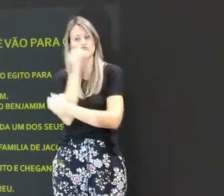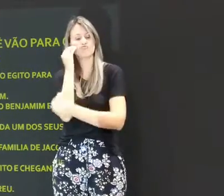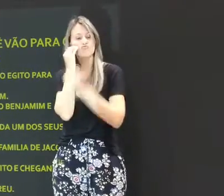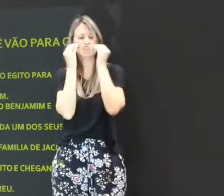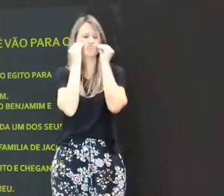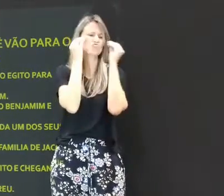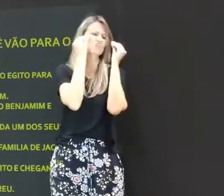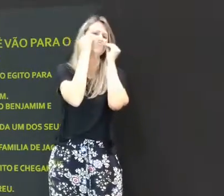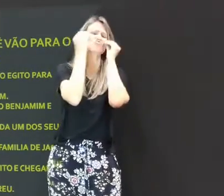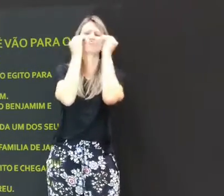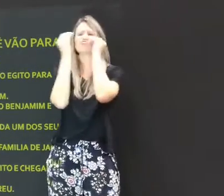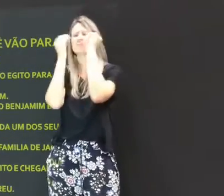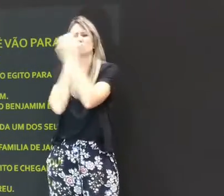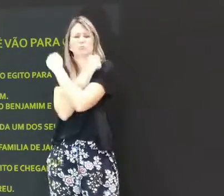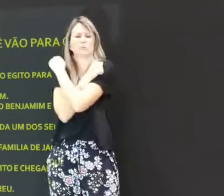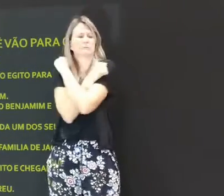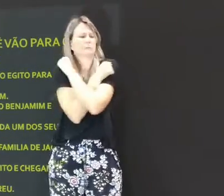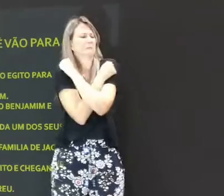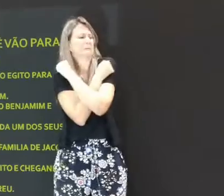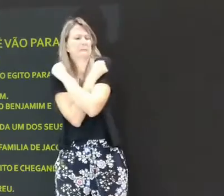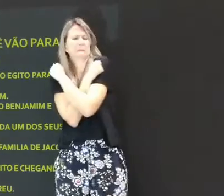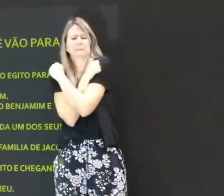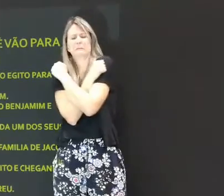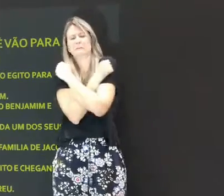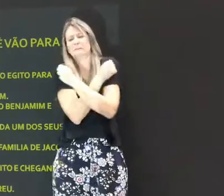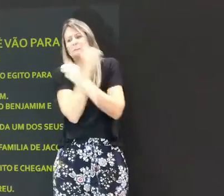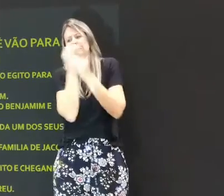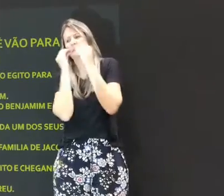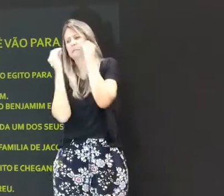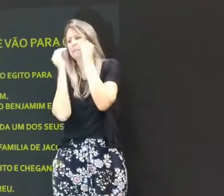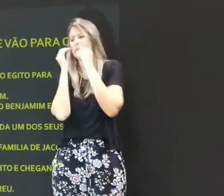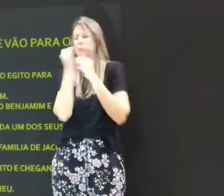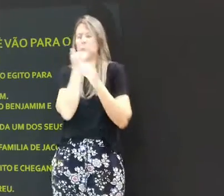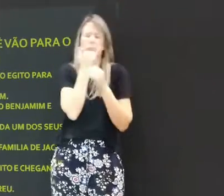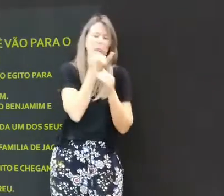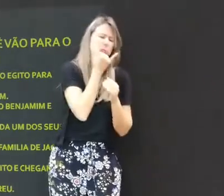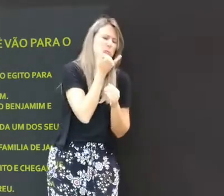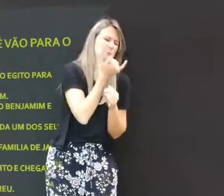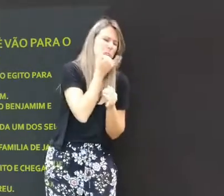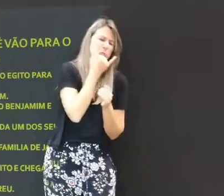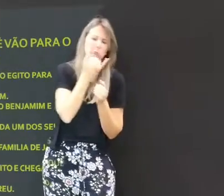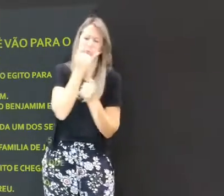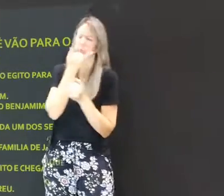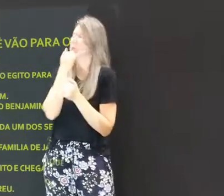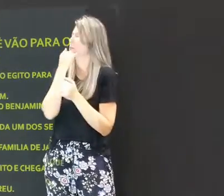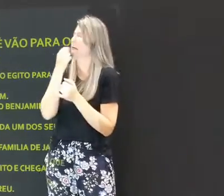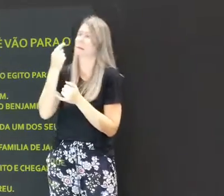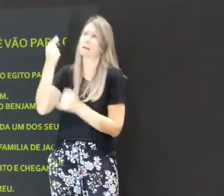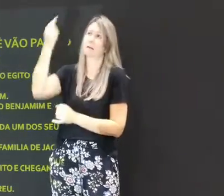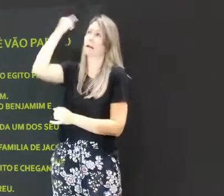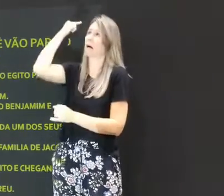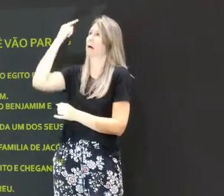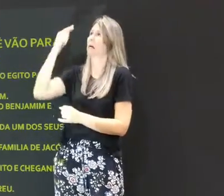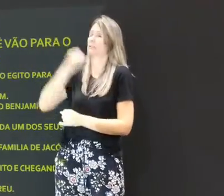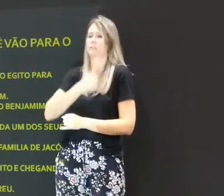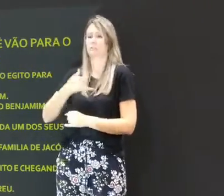irmão. Se beijaram, se cumprimentaram, abraçaram muito forte. Né? Ai, desculpa, pediram, se desculparam. Ai,